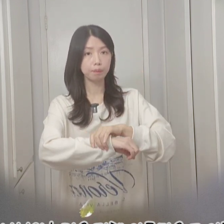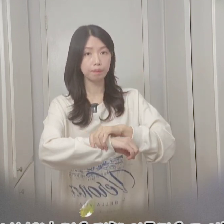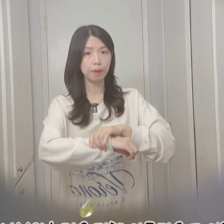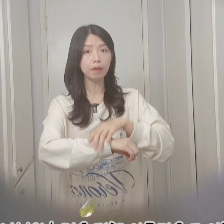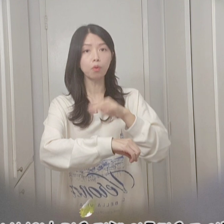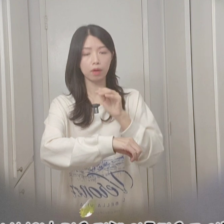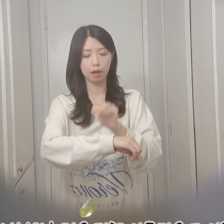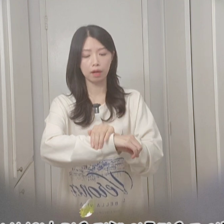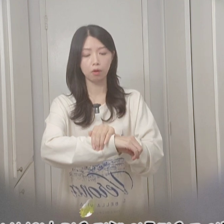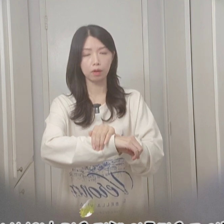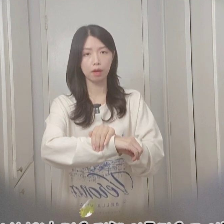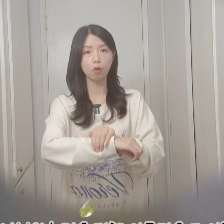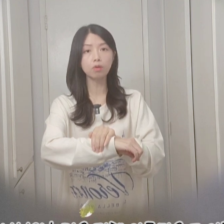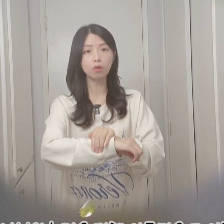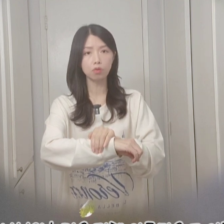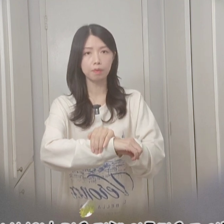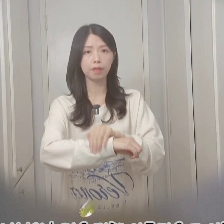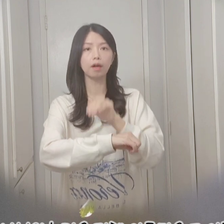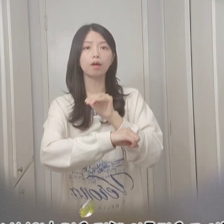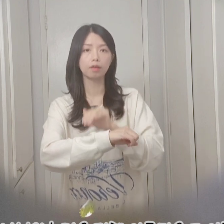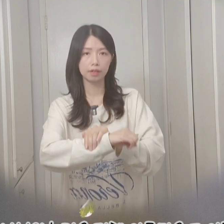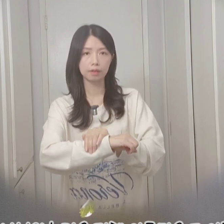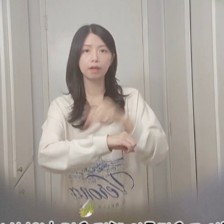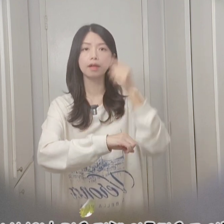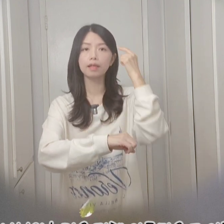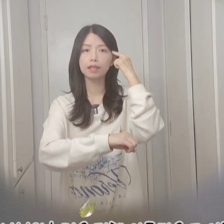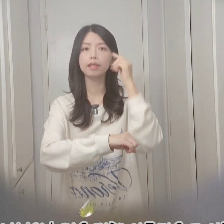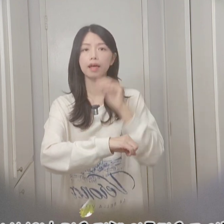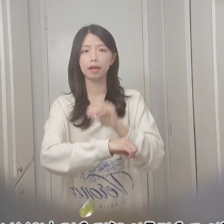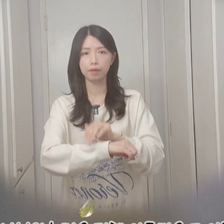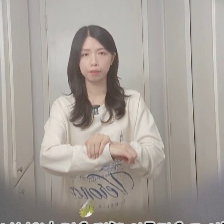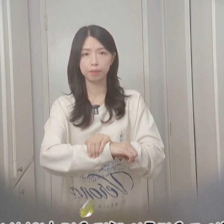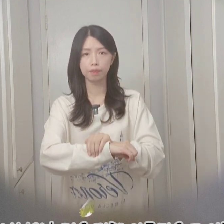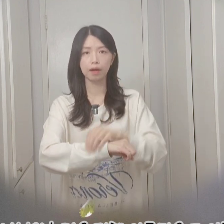이 팔목에 이렇게 얹어주시면 돼요.